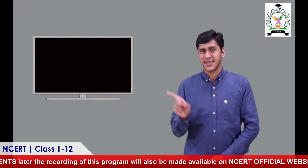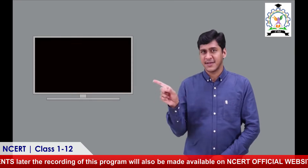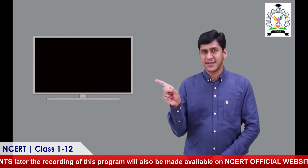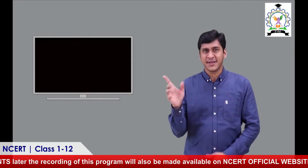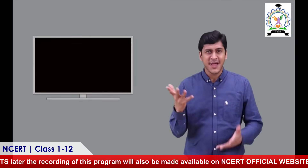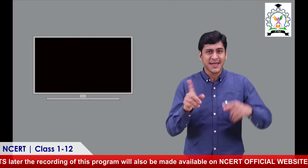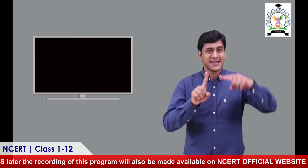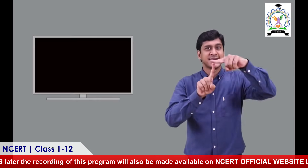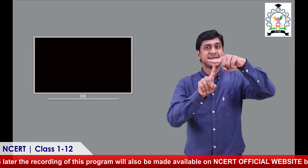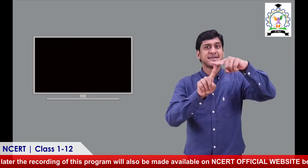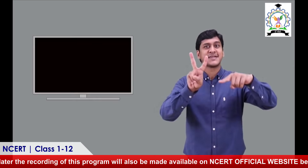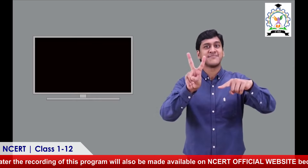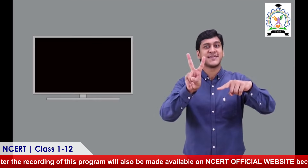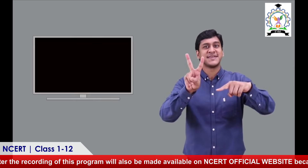यह टीवी है।